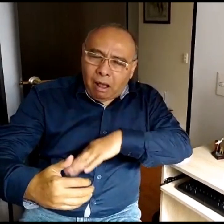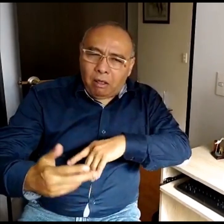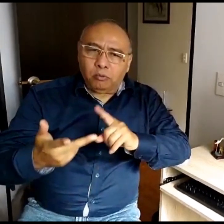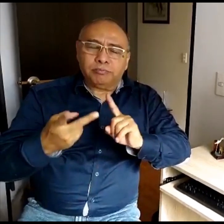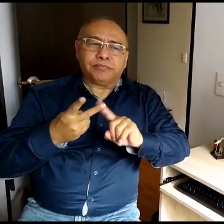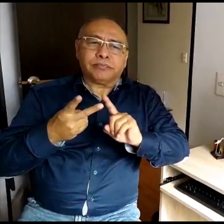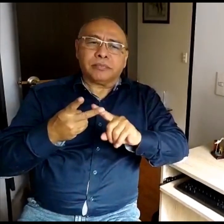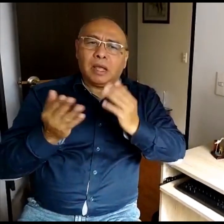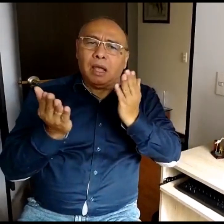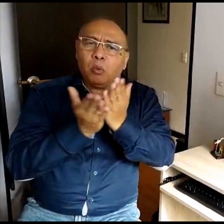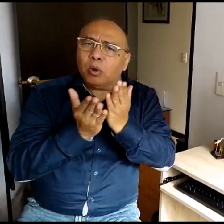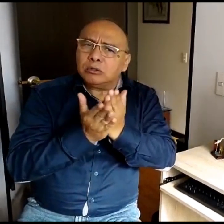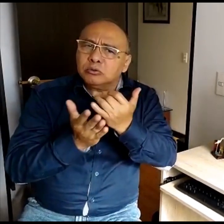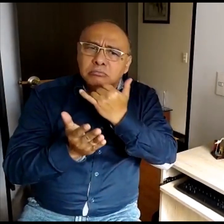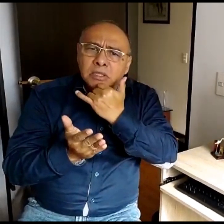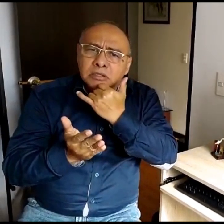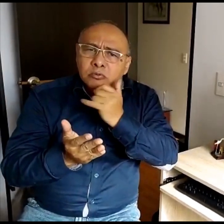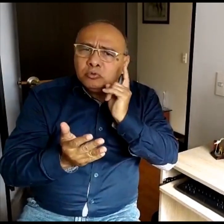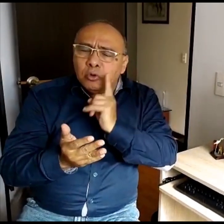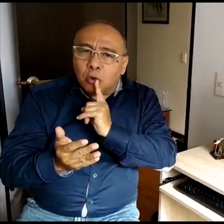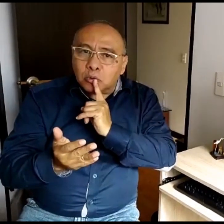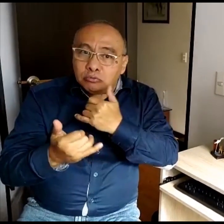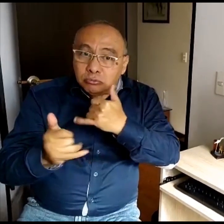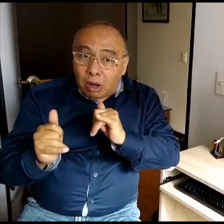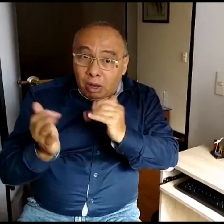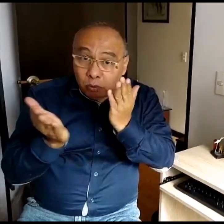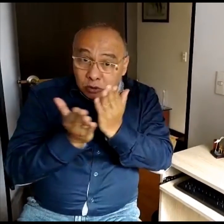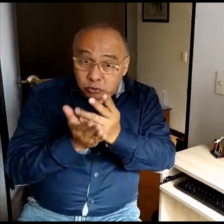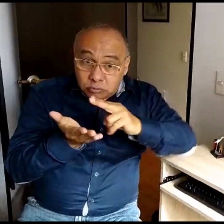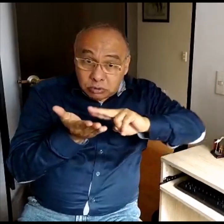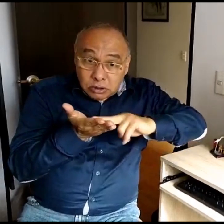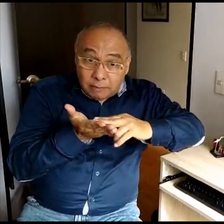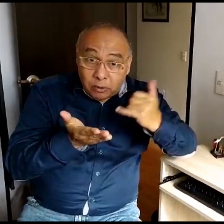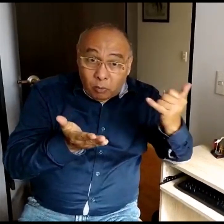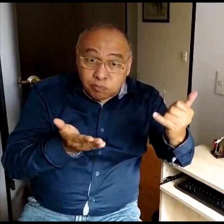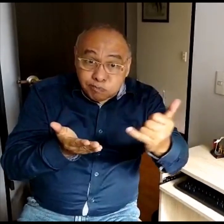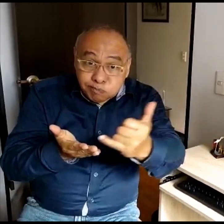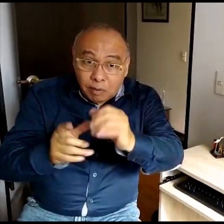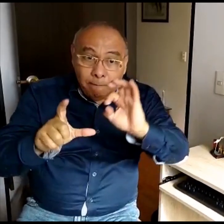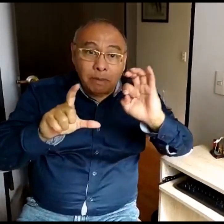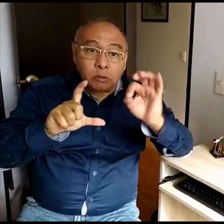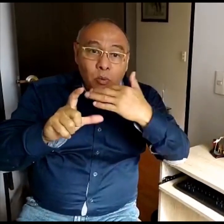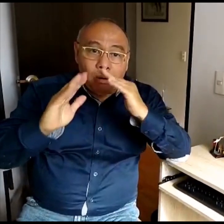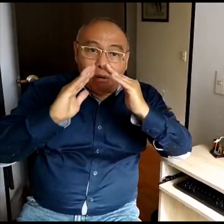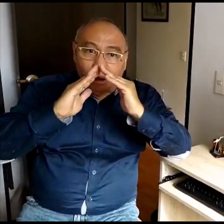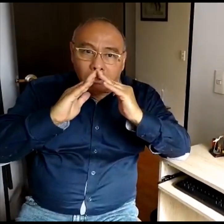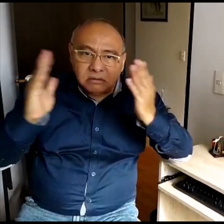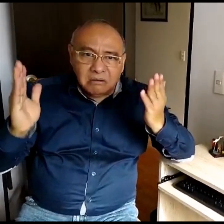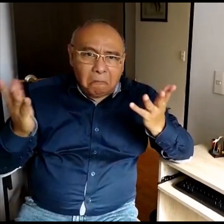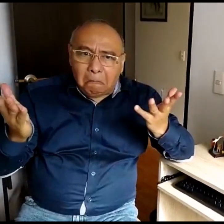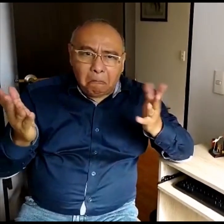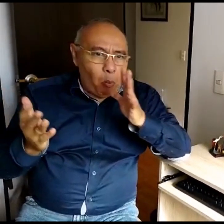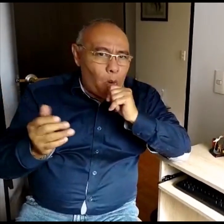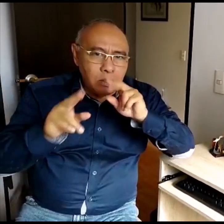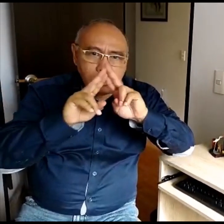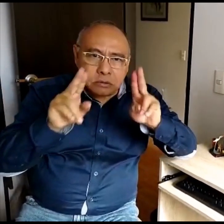¿La comunidad sorda cuenta con el servicio de interpretación en el contexto educativo de manera virtual? ¿De ser así, cuenta con las herramientas tecnológicas